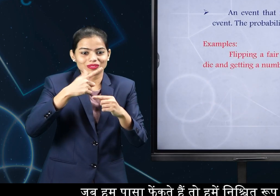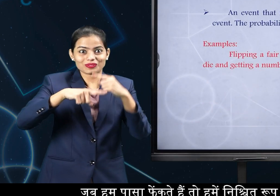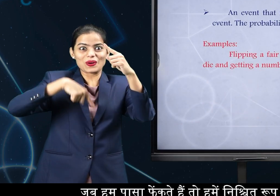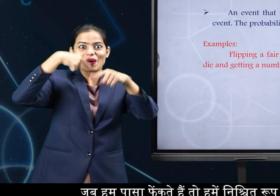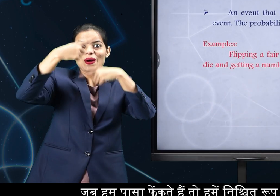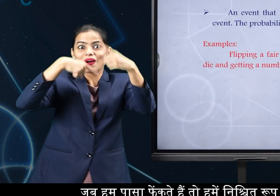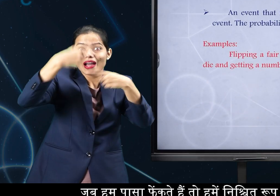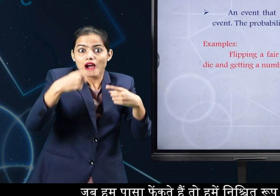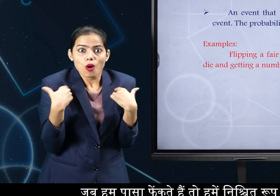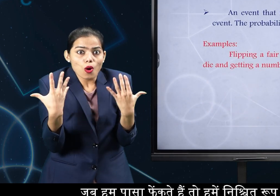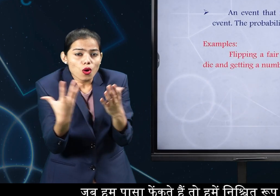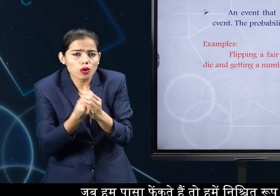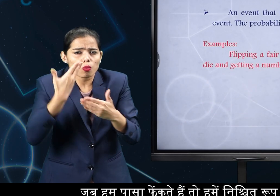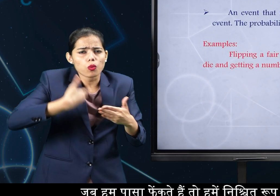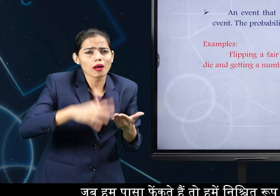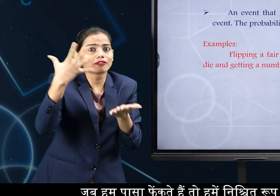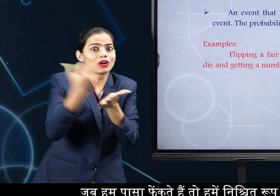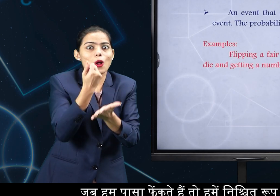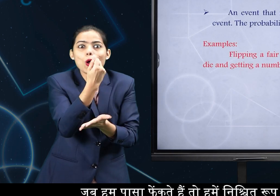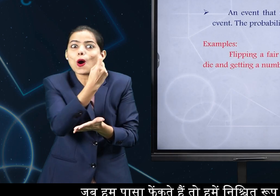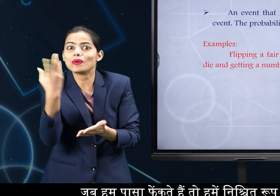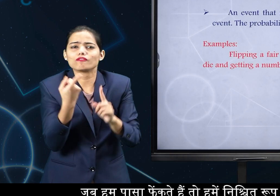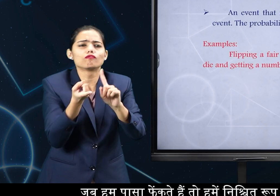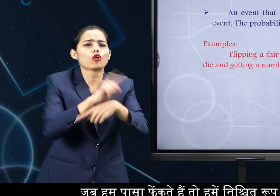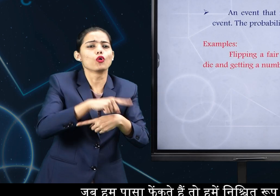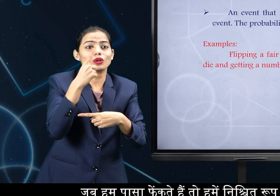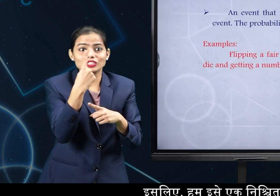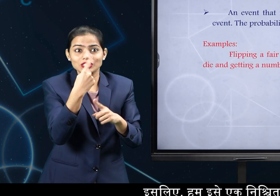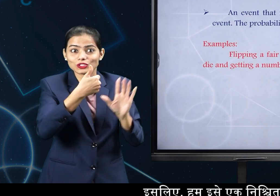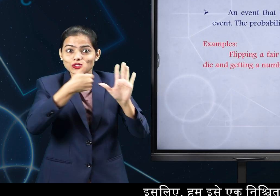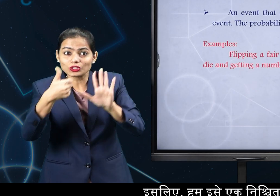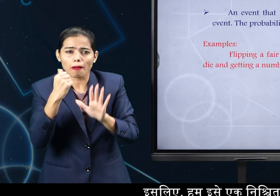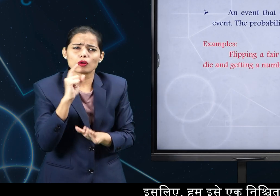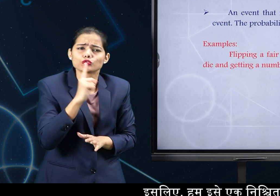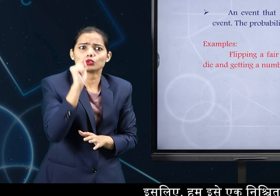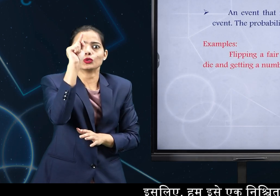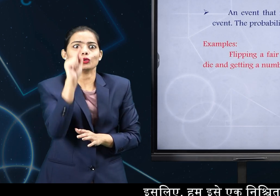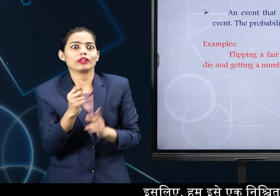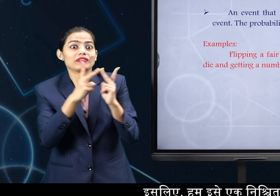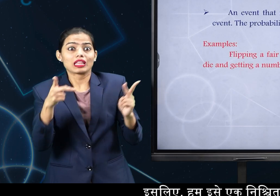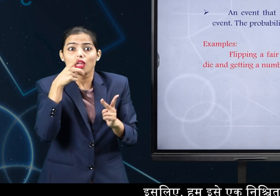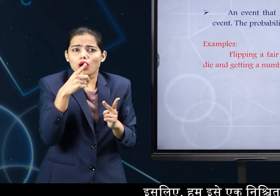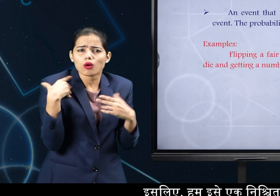हैं तो हमें निश्चित रूप से 1 से 6 तक की संख्या मिलेगी, इसलिए हम इसे एक निश्चित घटना कह सकते हैं।